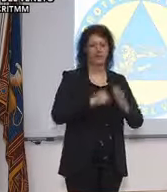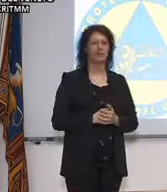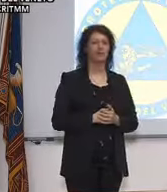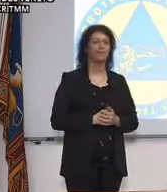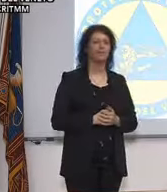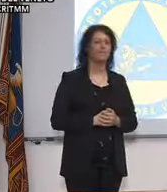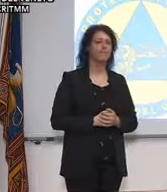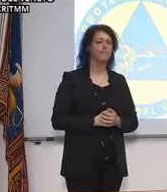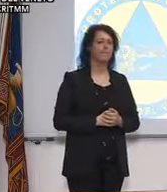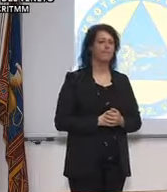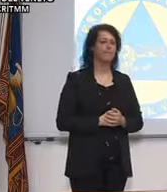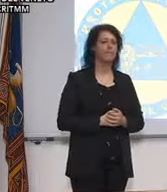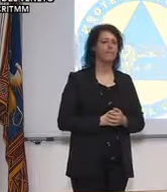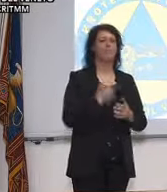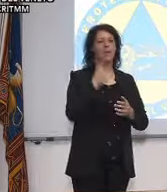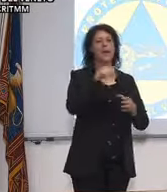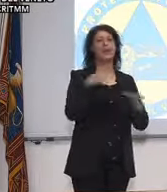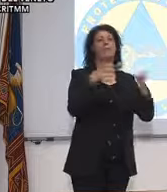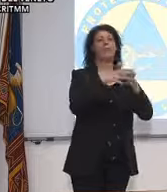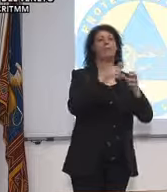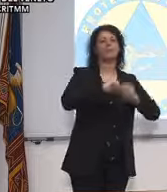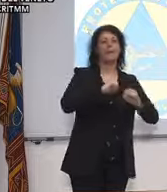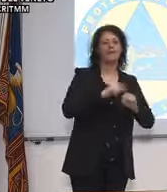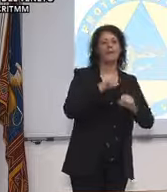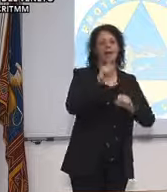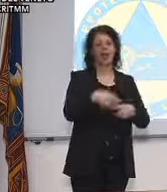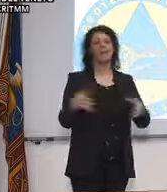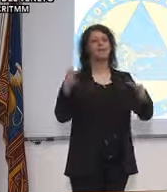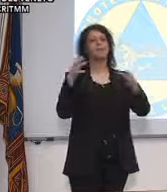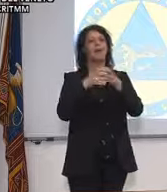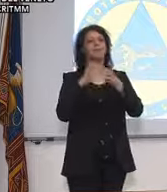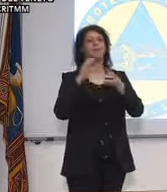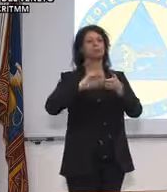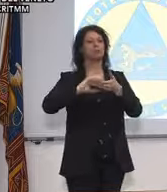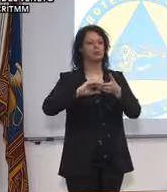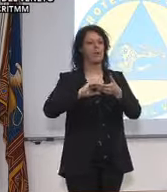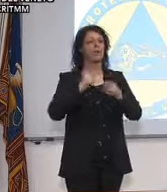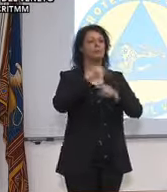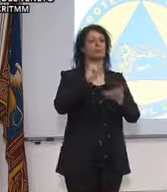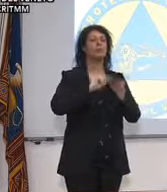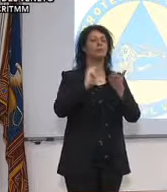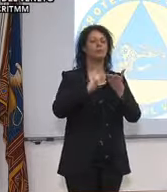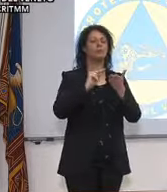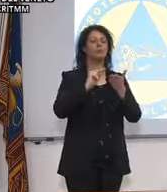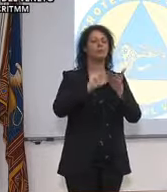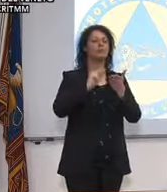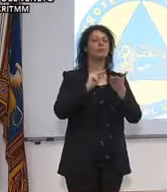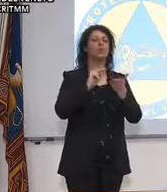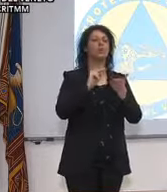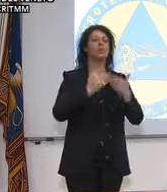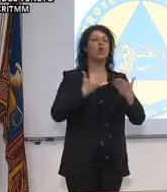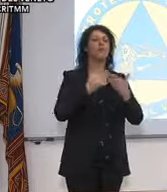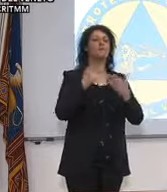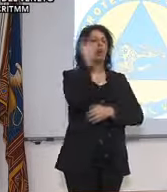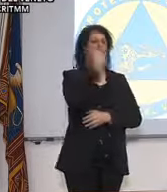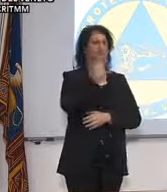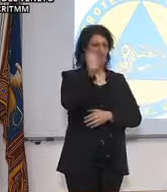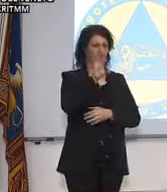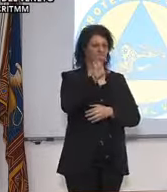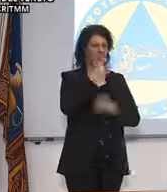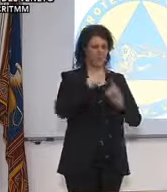poi c'erano appunto la parte sanitaria, la parte sociale, l'ufficio scolastico regionale, erano rimaste ad